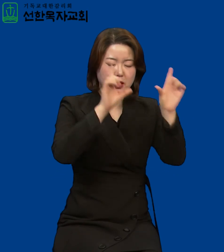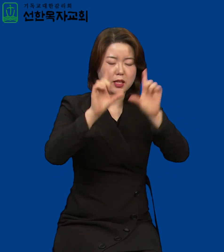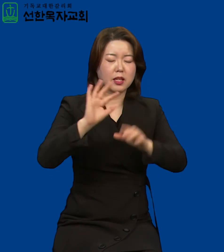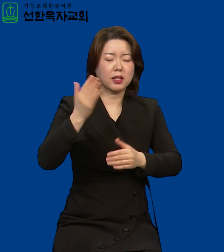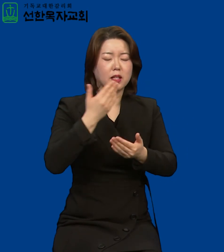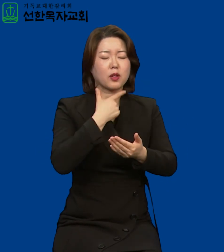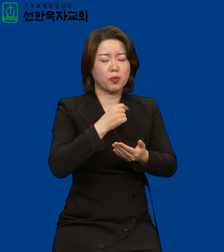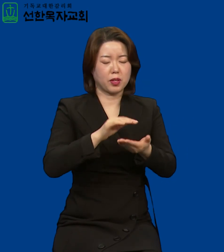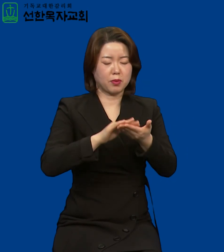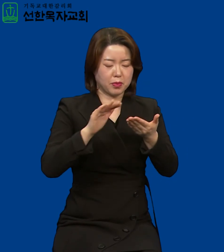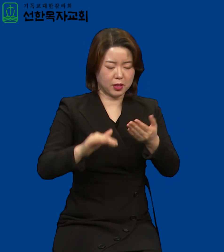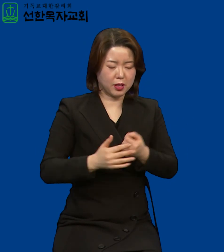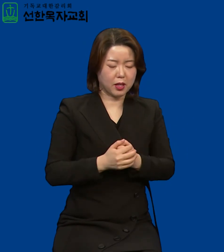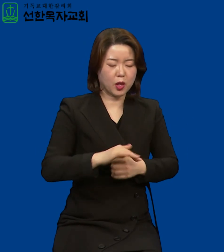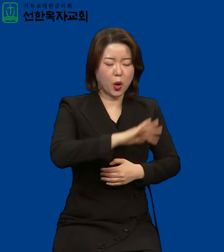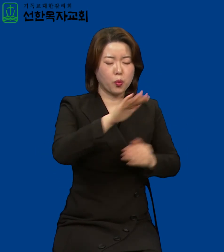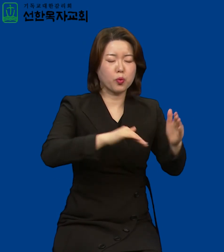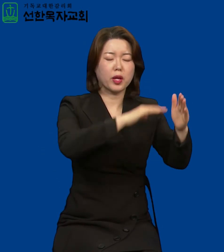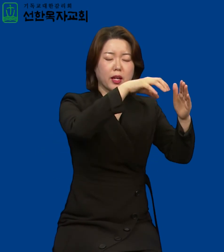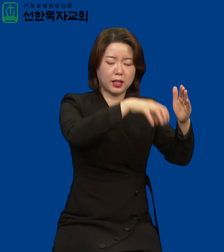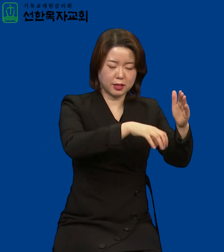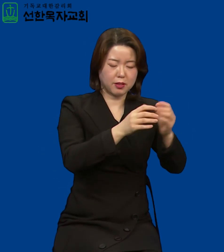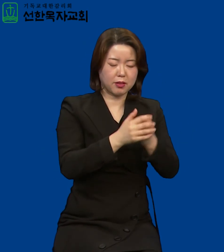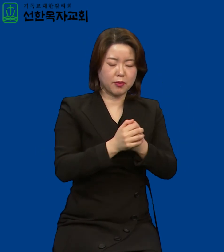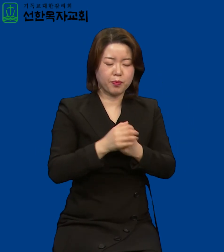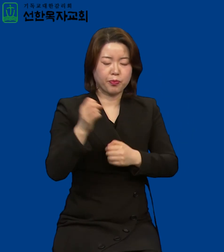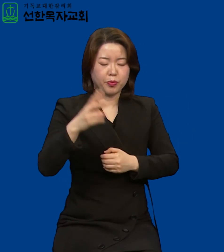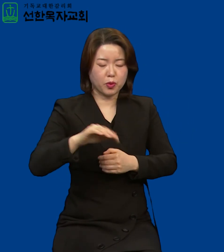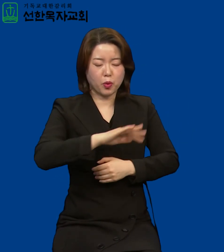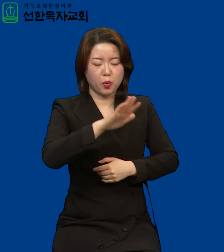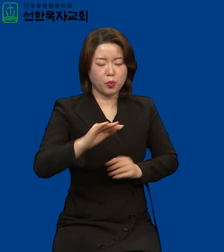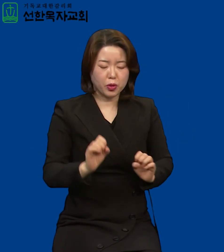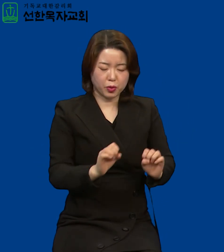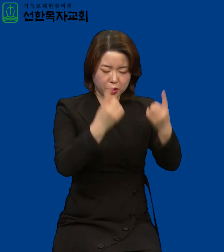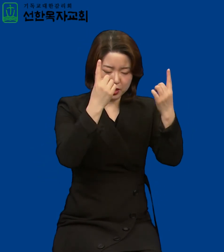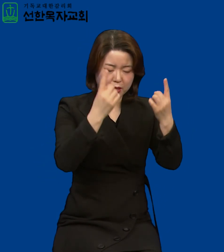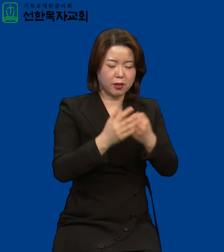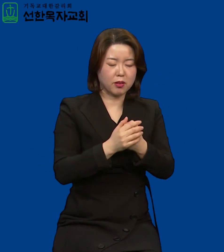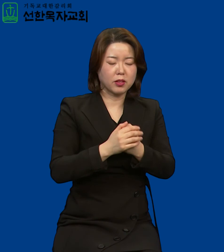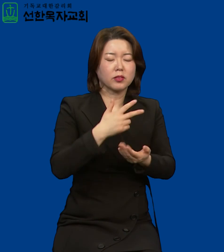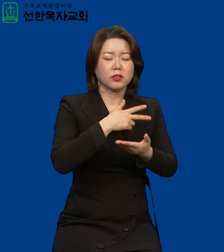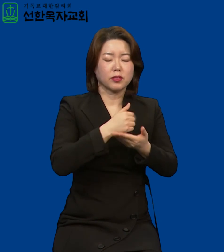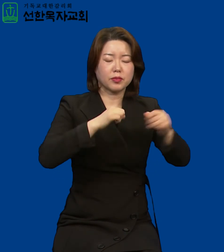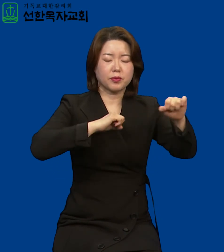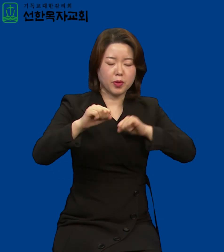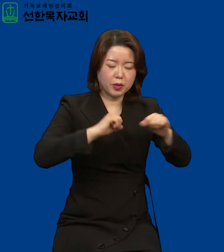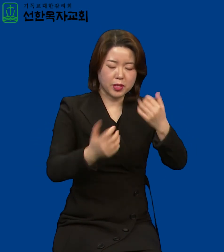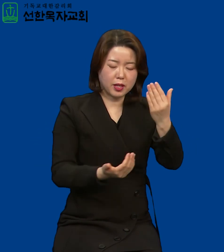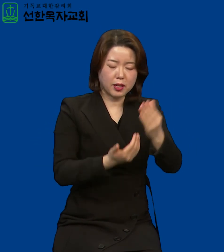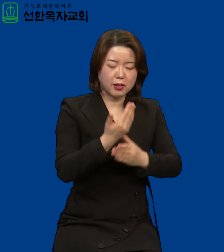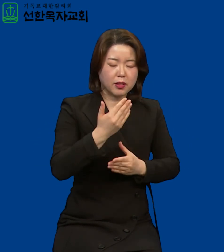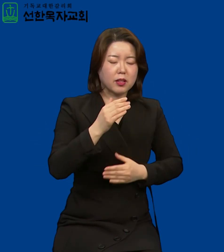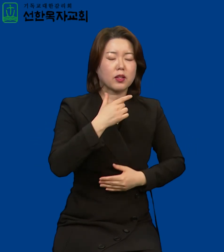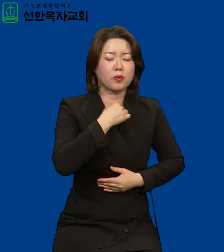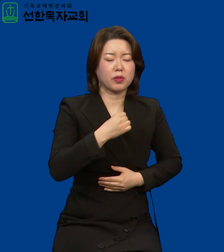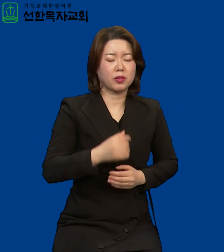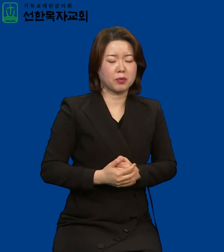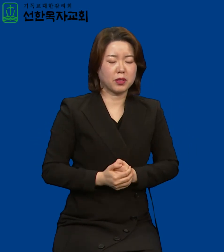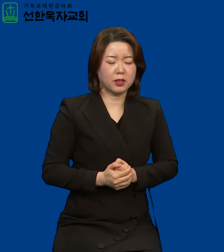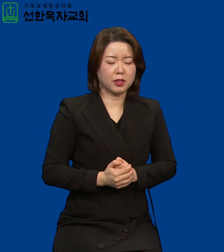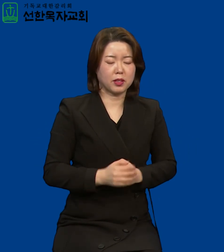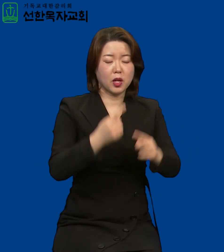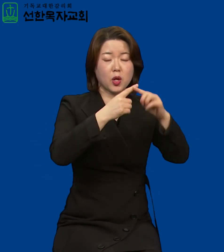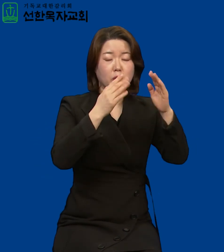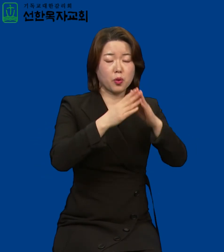원합니다. 우리의 가정이 우리로 인하여 주님의 역사가 일어나기를 원합니다.